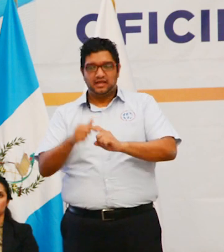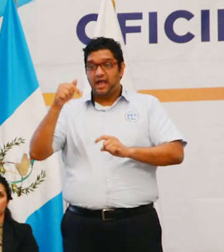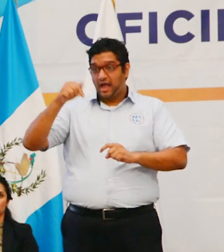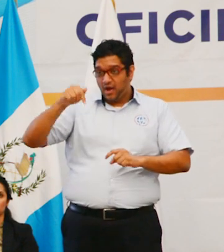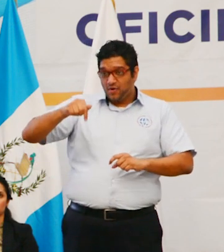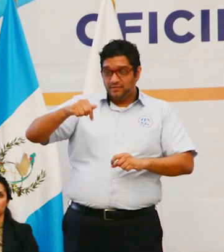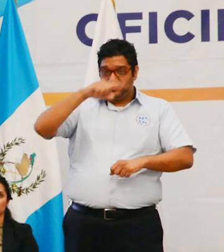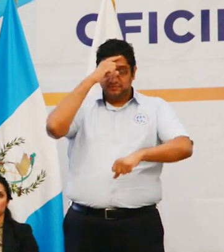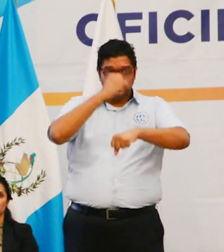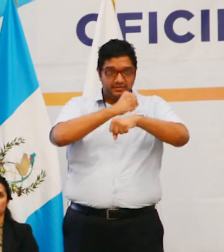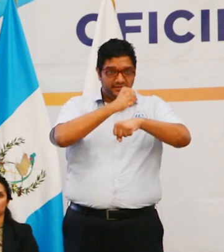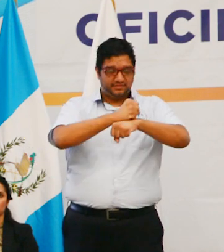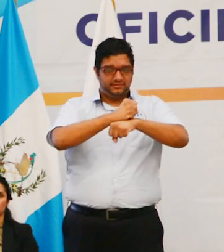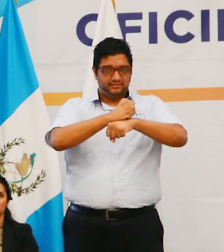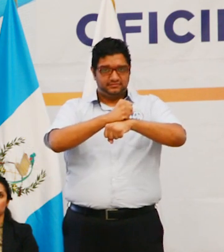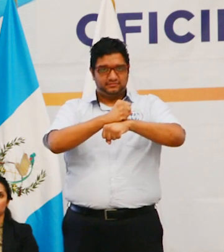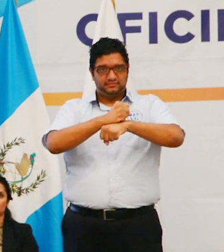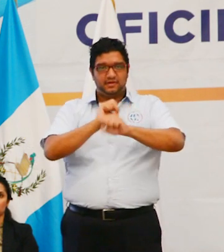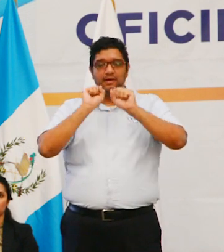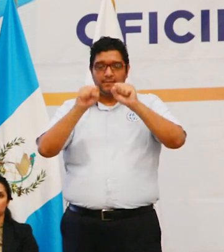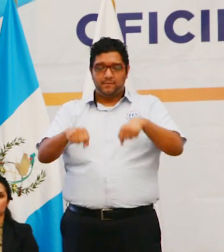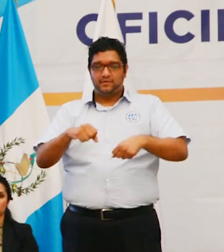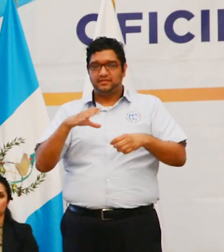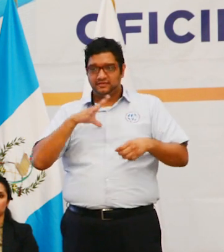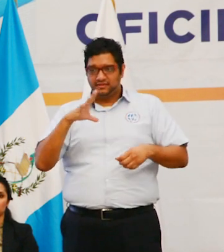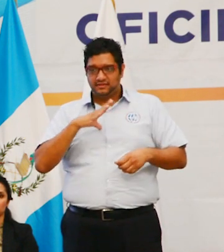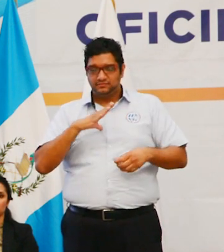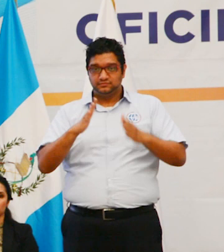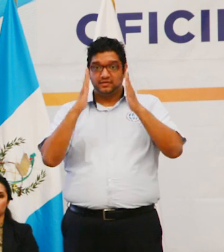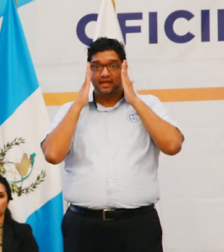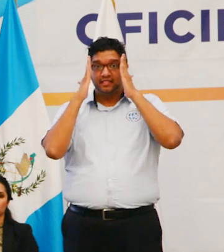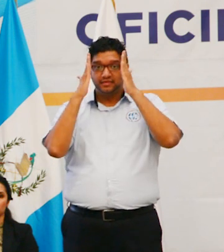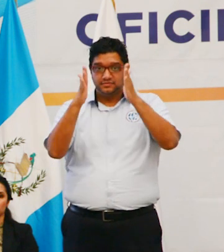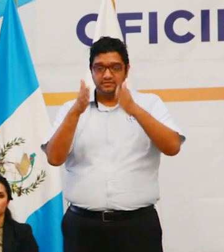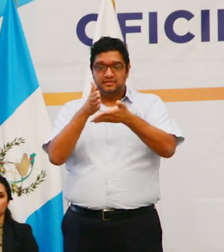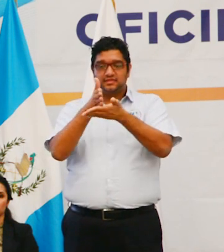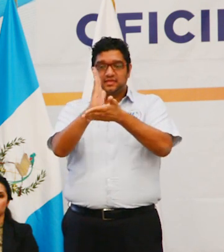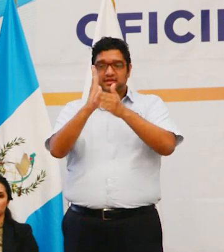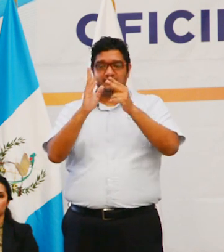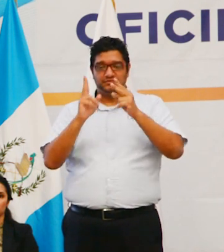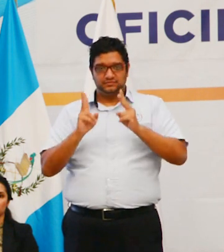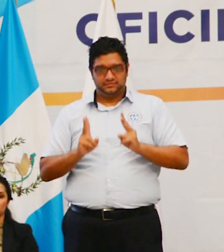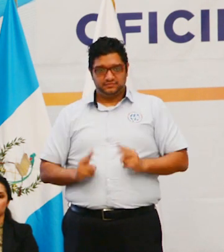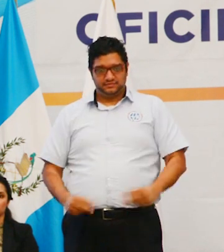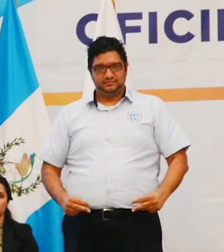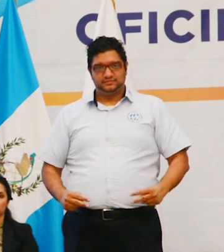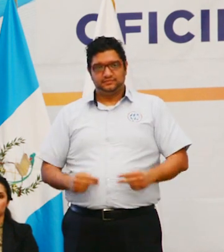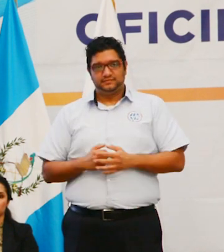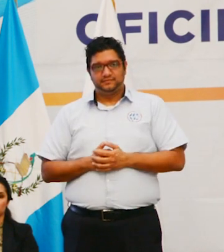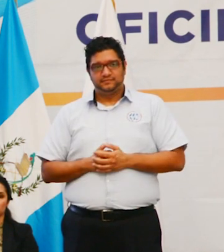movemos entonces en pleno siglo XXI al enfoque de derechos humanos. Los derechos humanos de las personas con